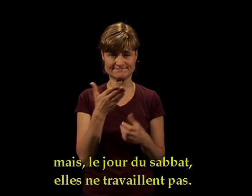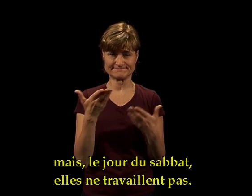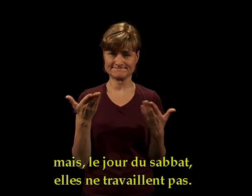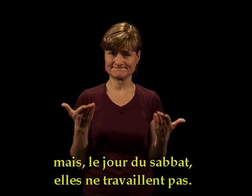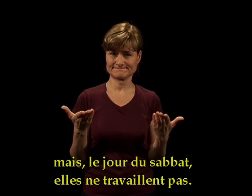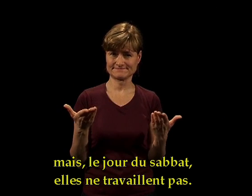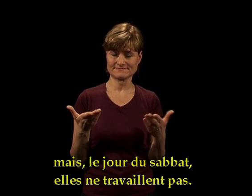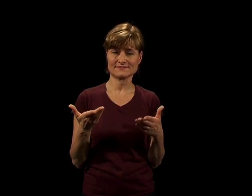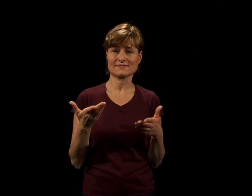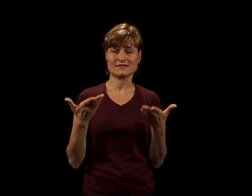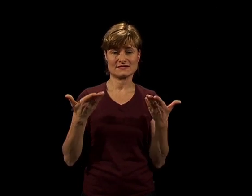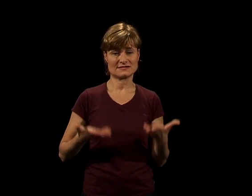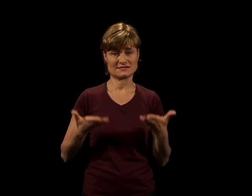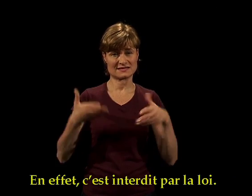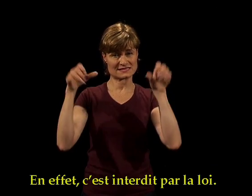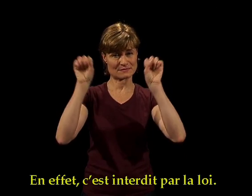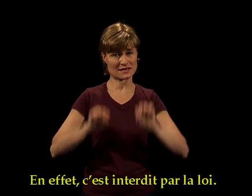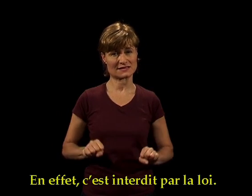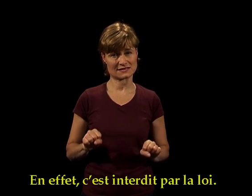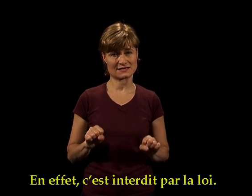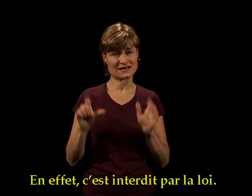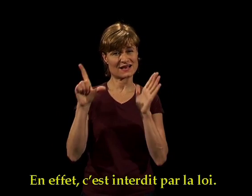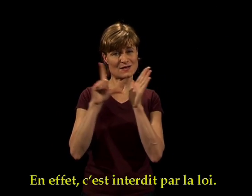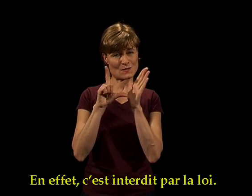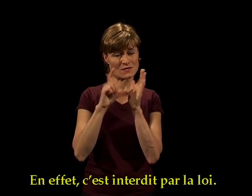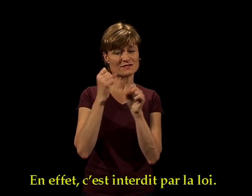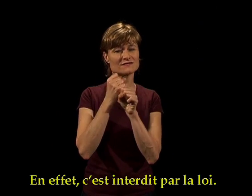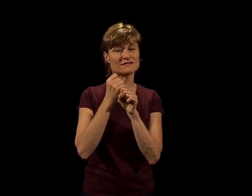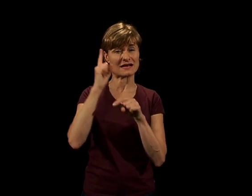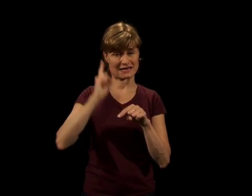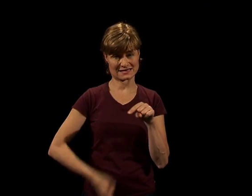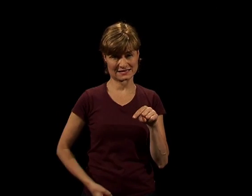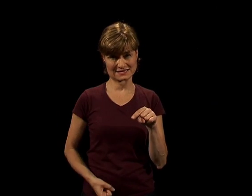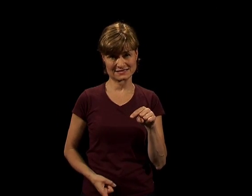elles ne travaillent pas. En effet, c'est interdit par la loi.